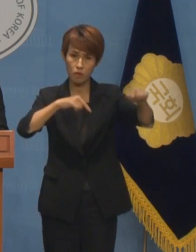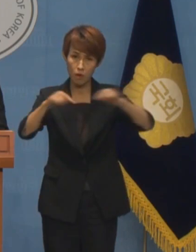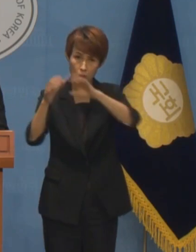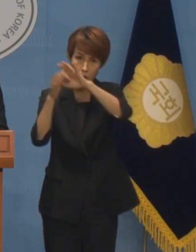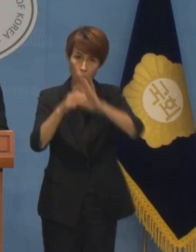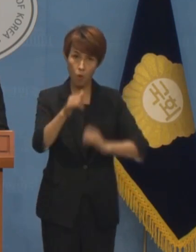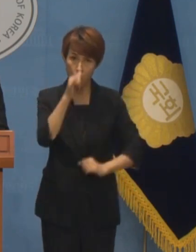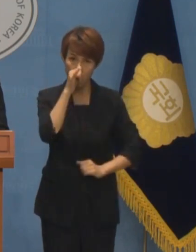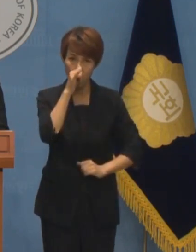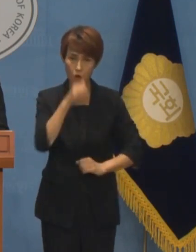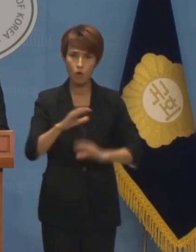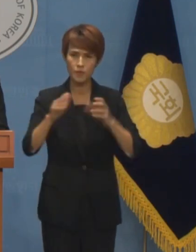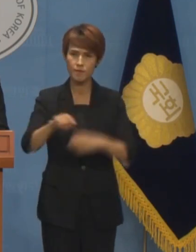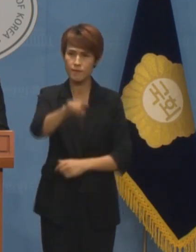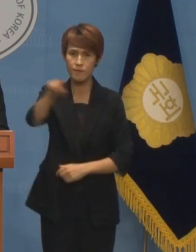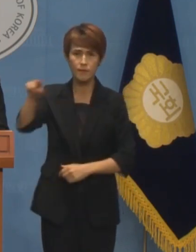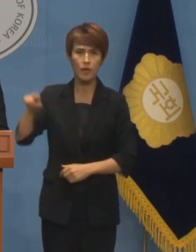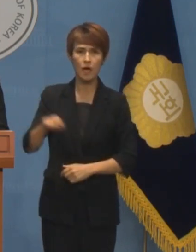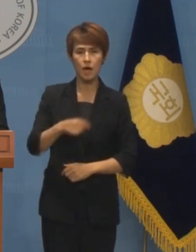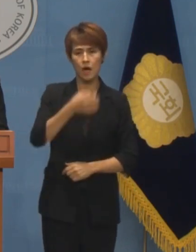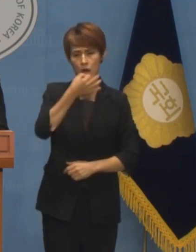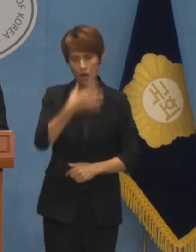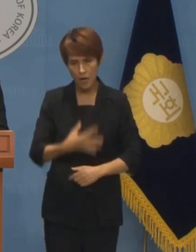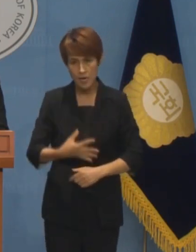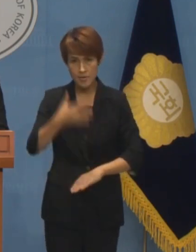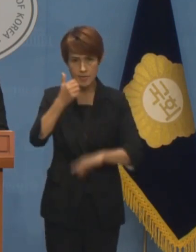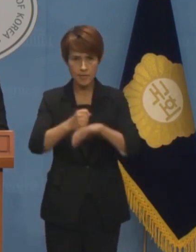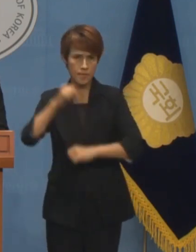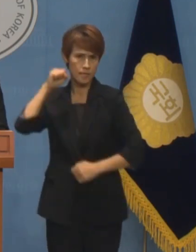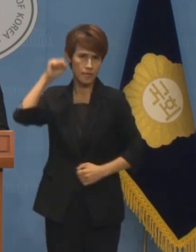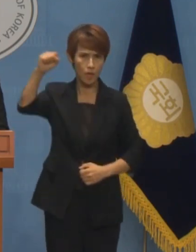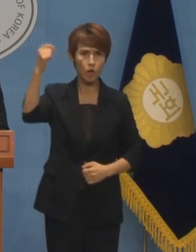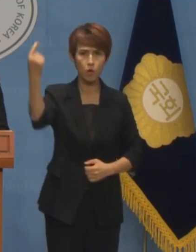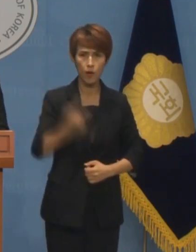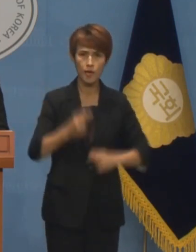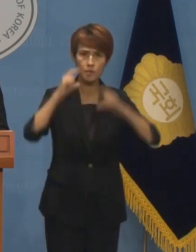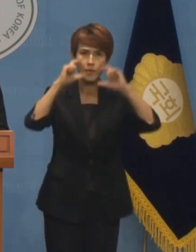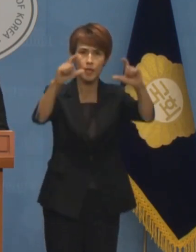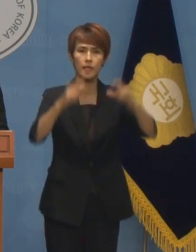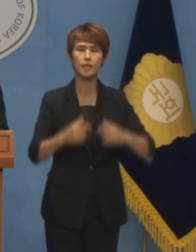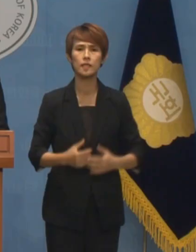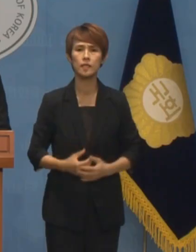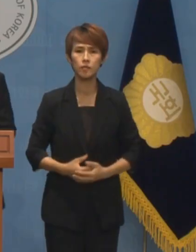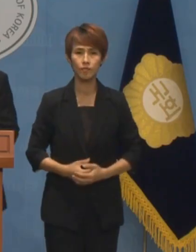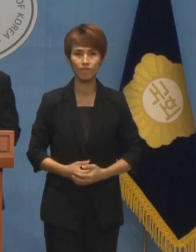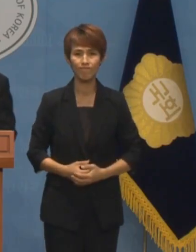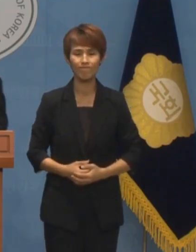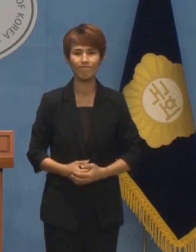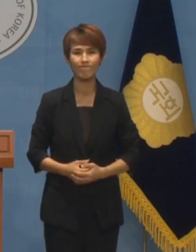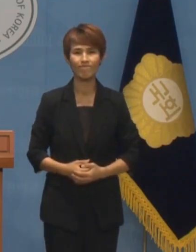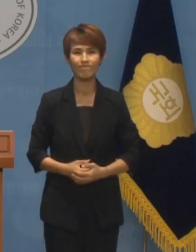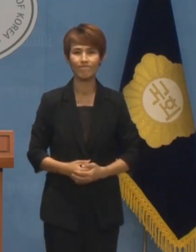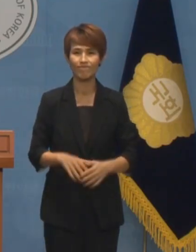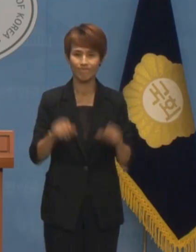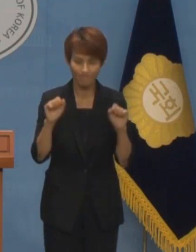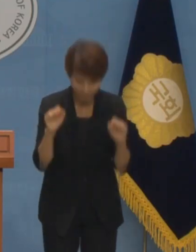계속된다면 국민의 한숨은 함성으로 바뀔 것임을 엄중히 경고합니다. 이상입니다.